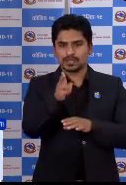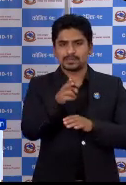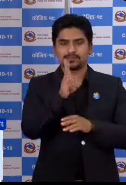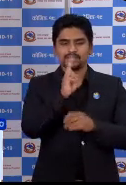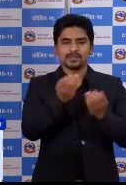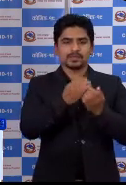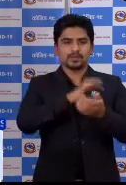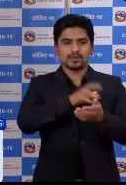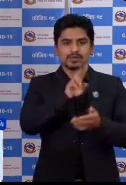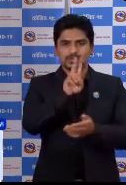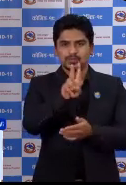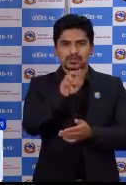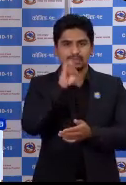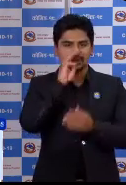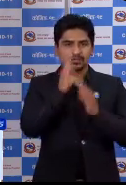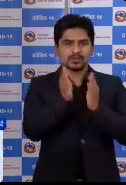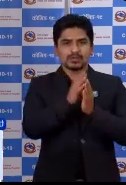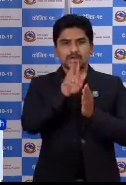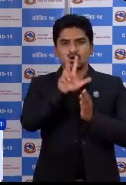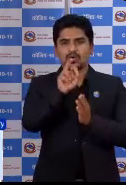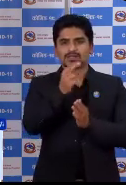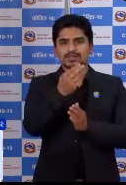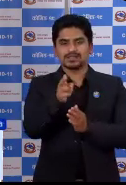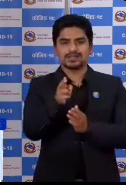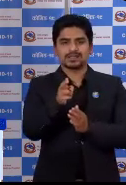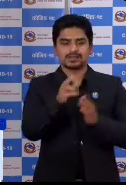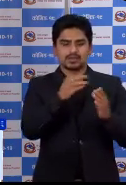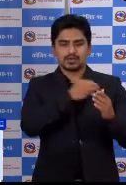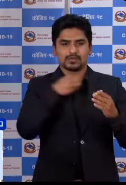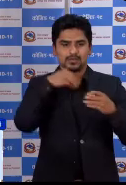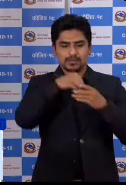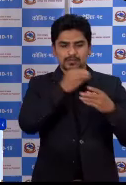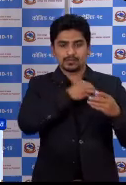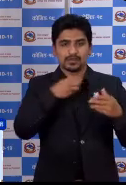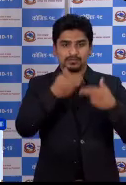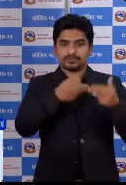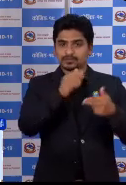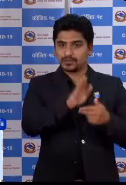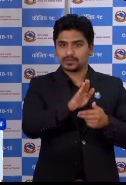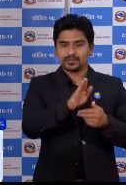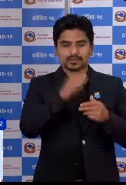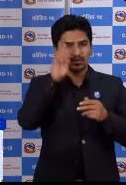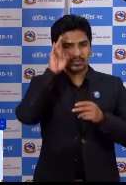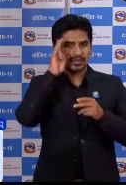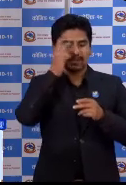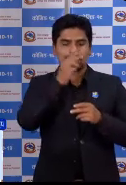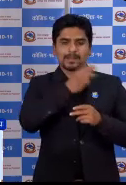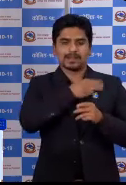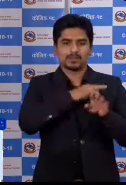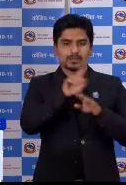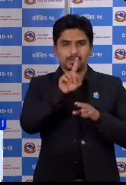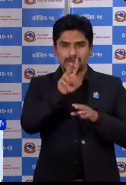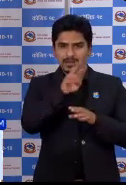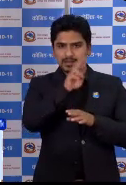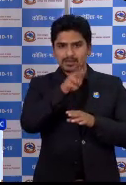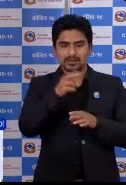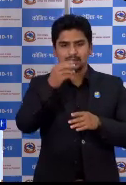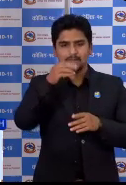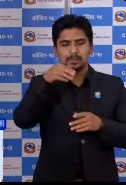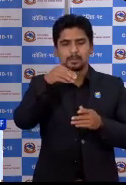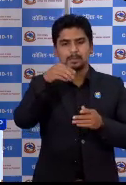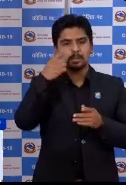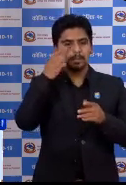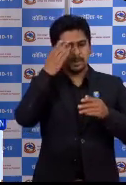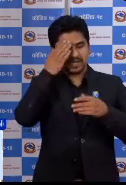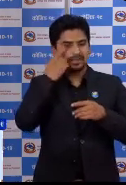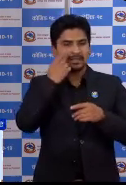त्यसै गरी प्रदेश नम्बर 2 जम्मा 80 आइसोलेसनमा रहनुभएको छ, जसमध्ये शङ्कास्पद केस 12 र पुष्टि भएका